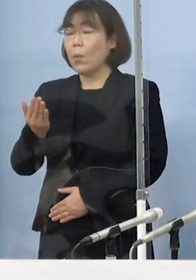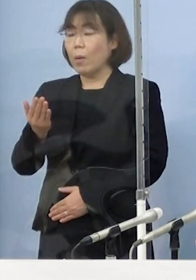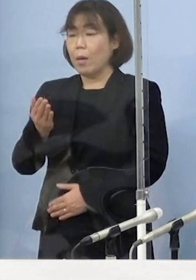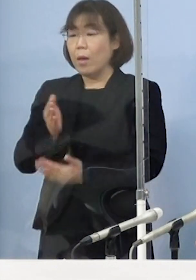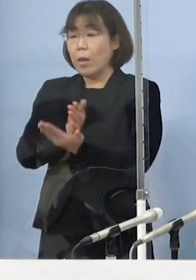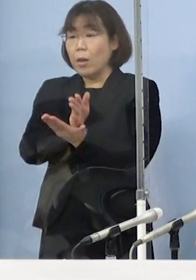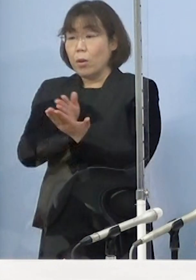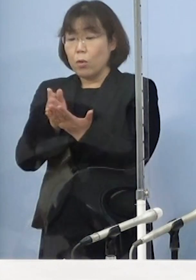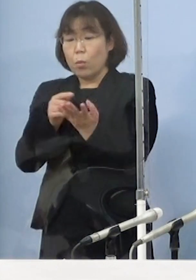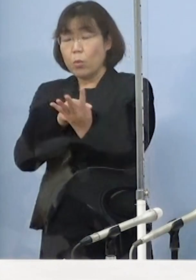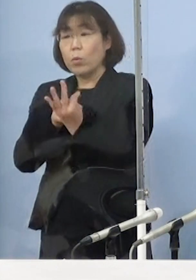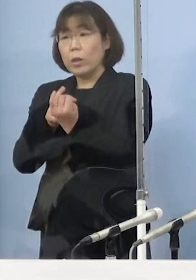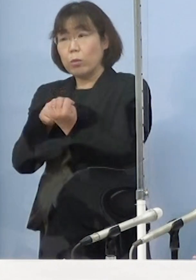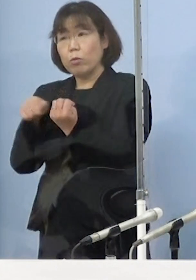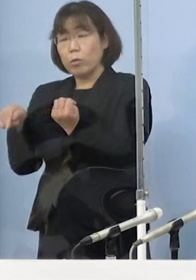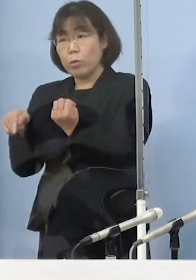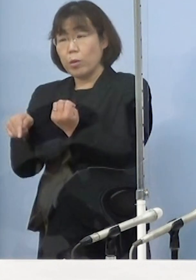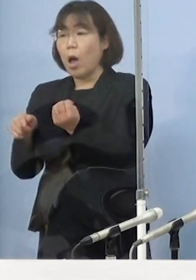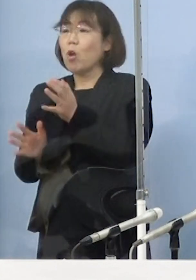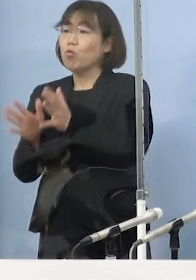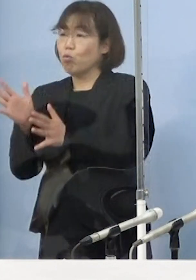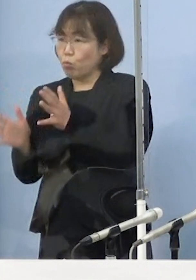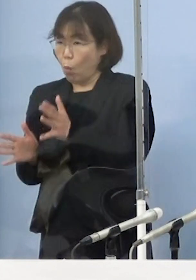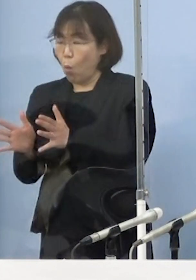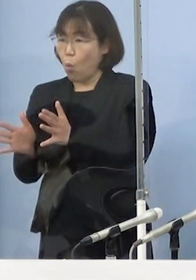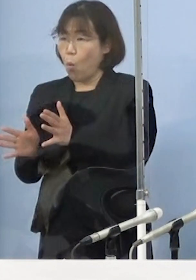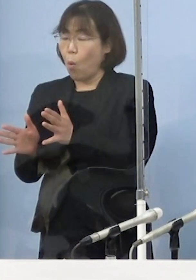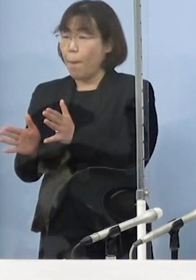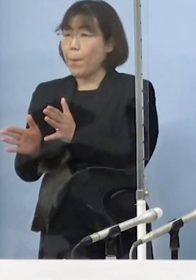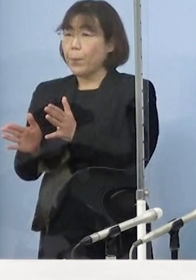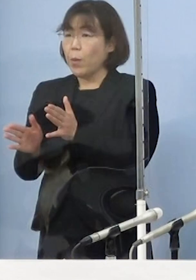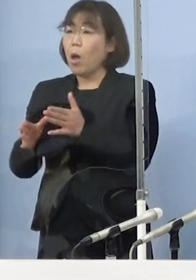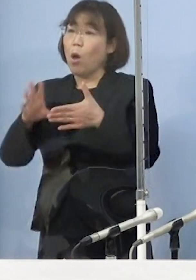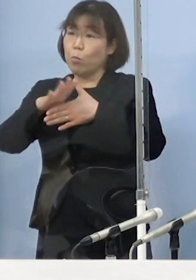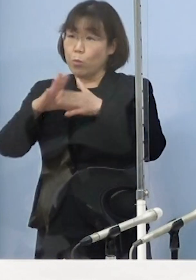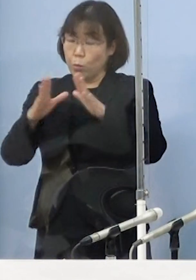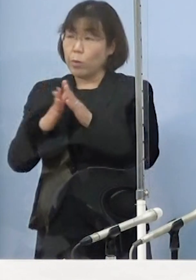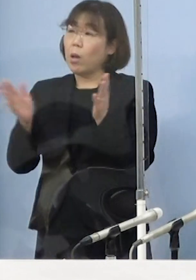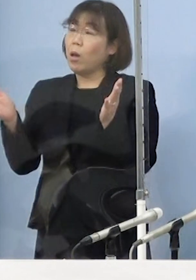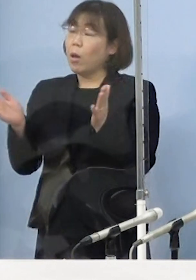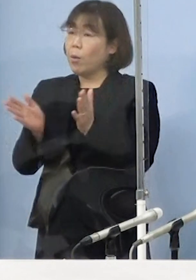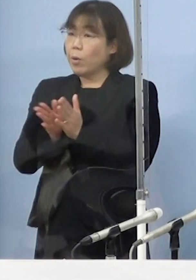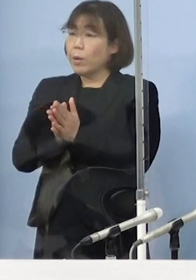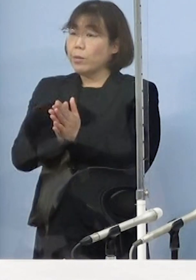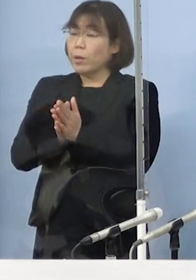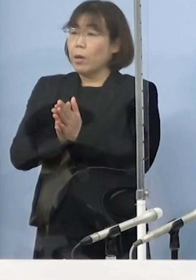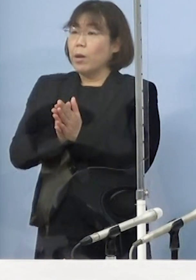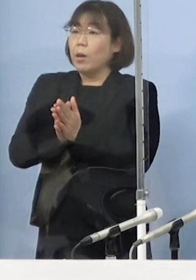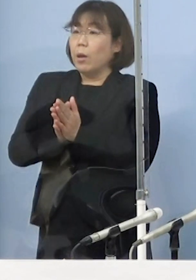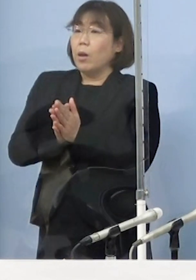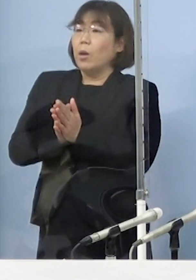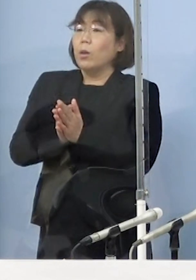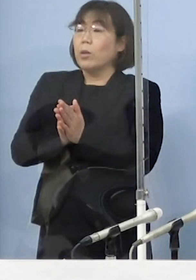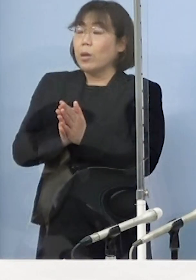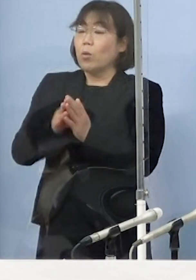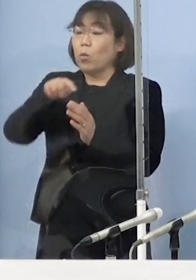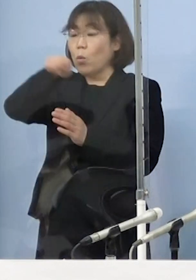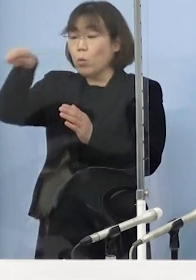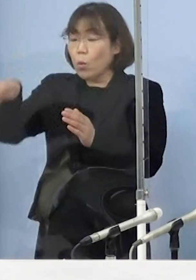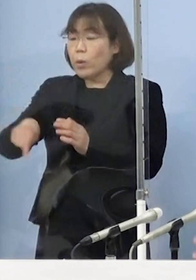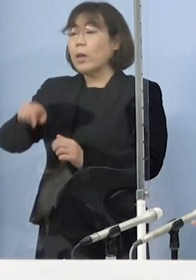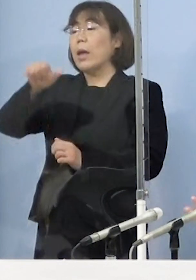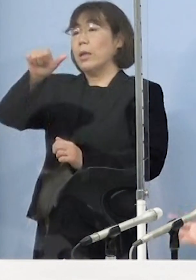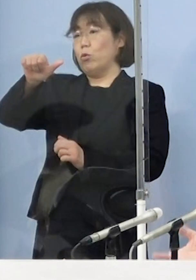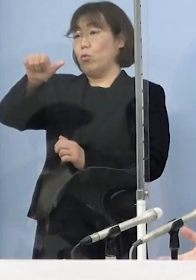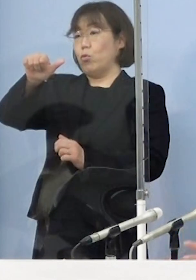目全部でスポーツあるいは文化合わせて中高一貫校では5つの部、